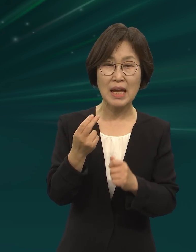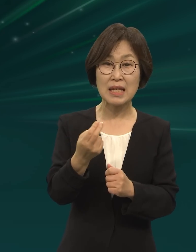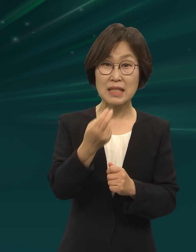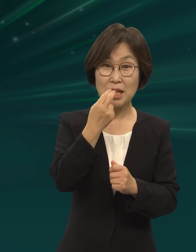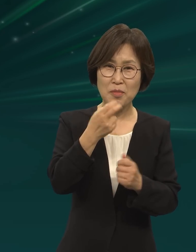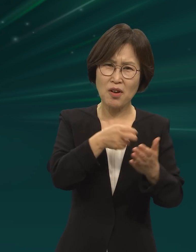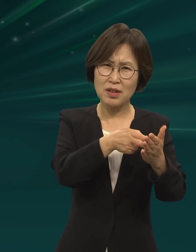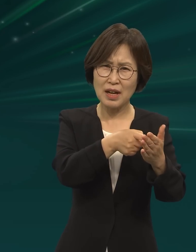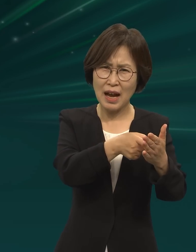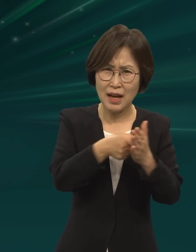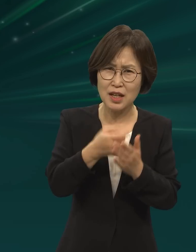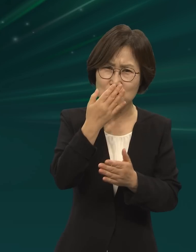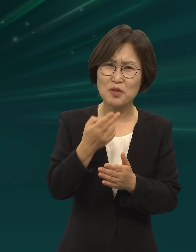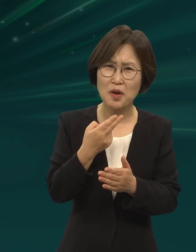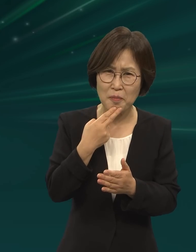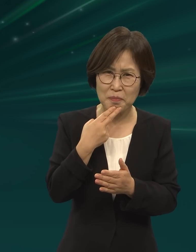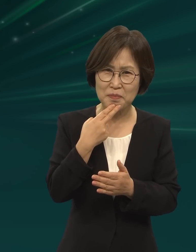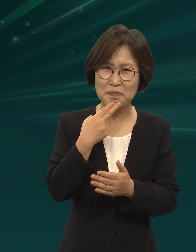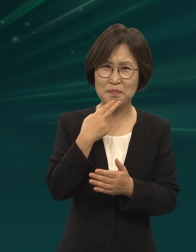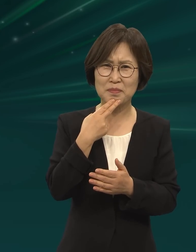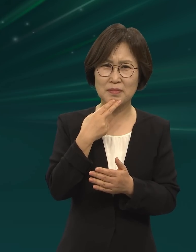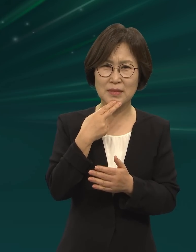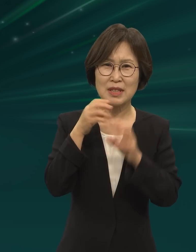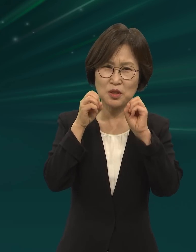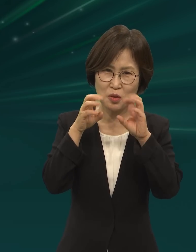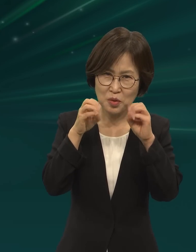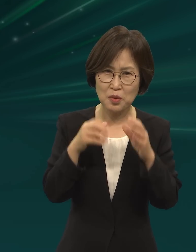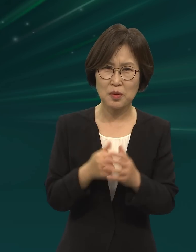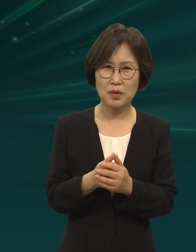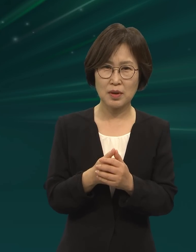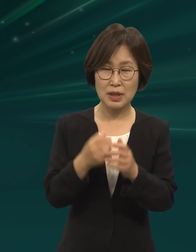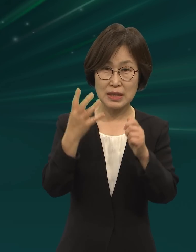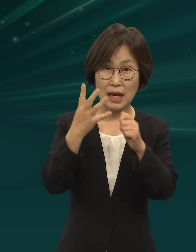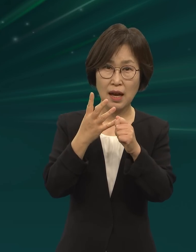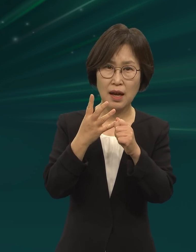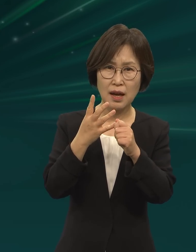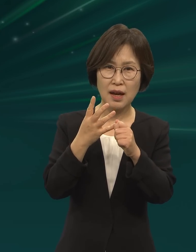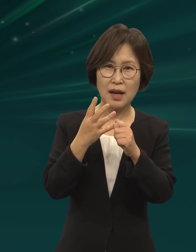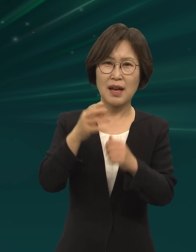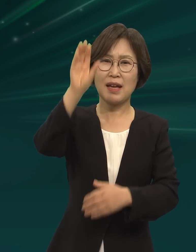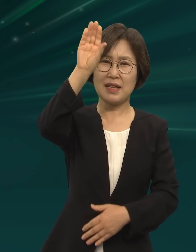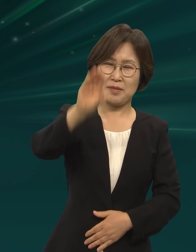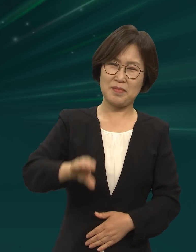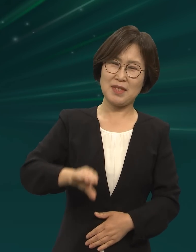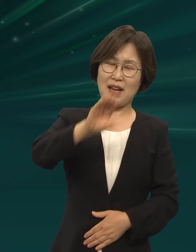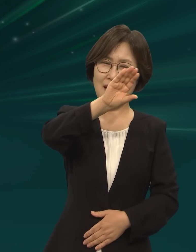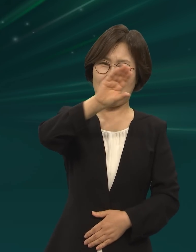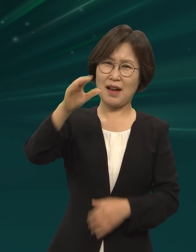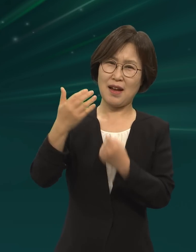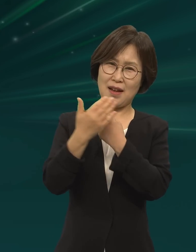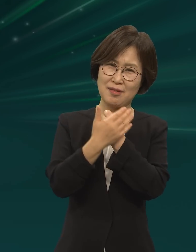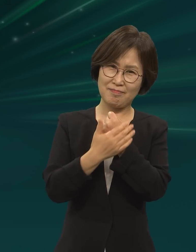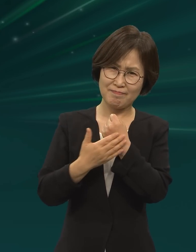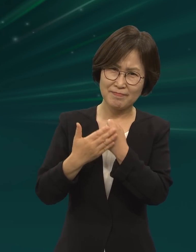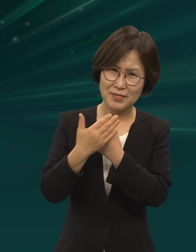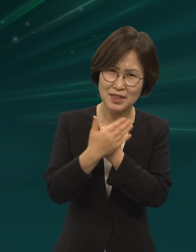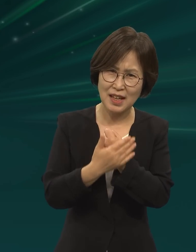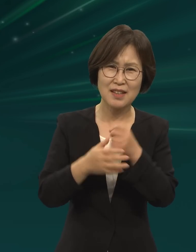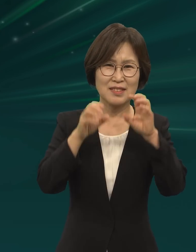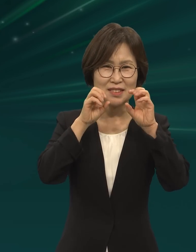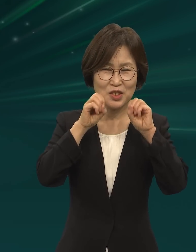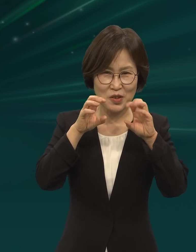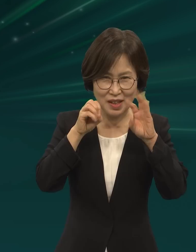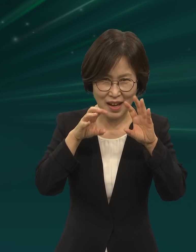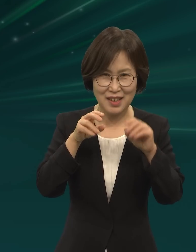없는 선교이다. 4. 사도 바울의 선교는 십자가의 은혜를 전하는 선교이다.